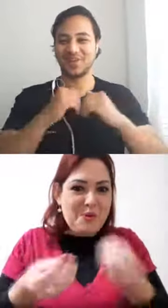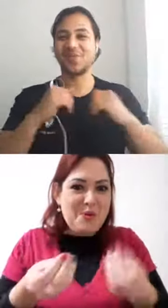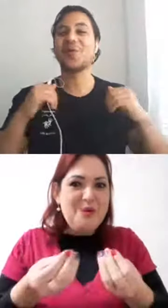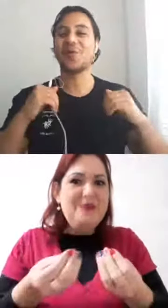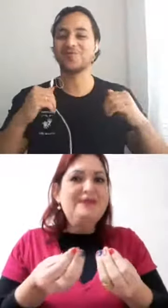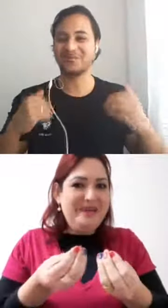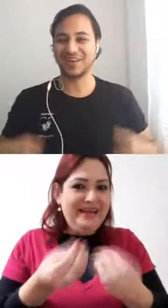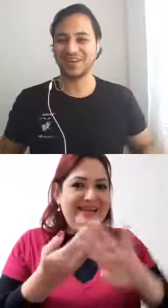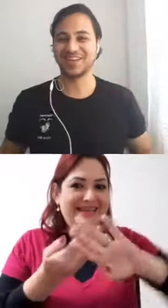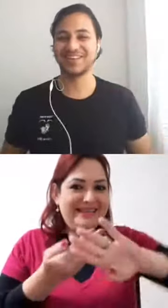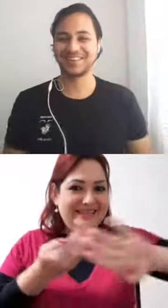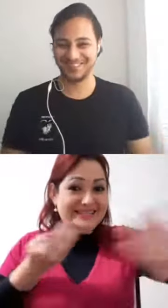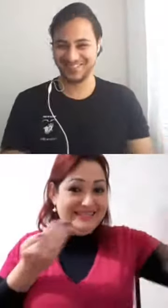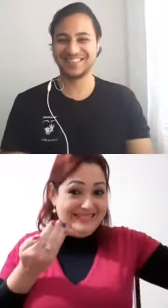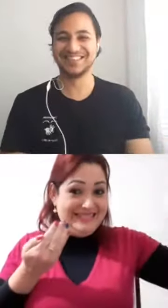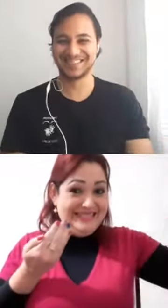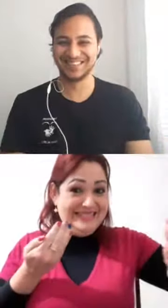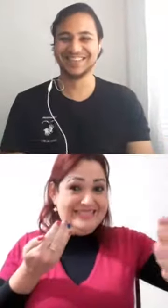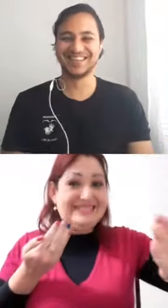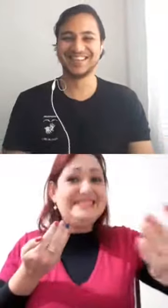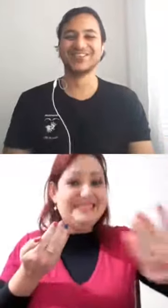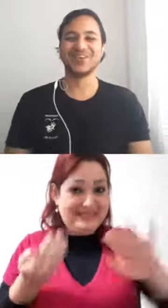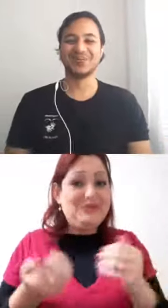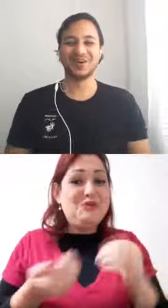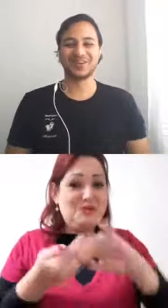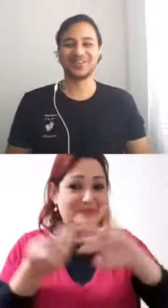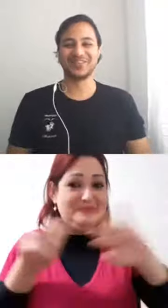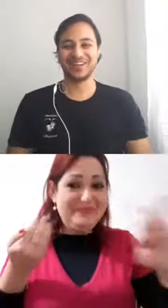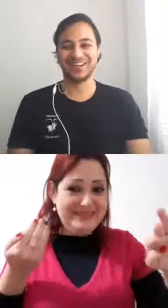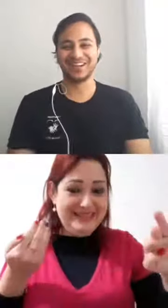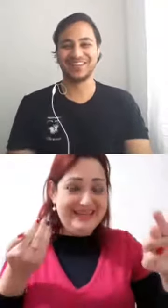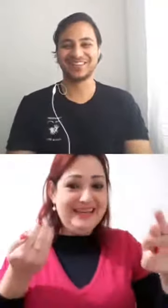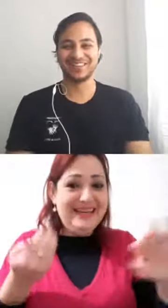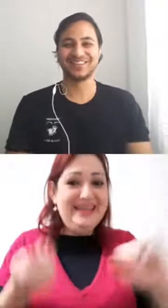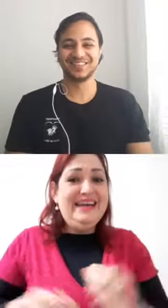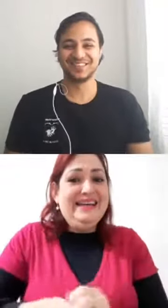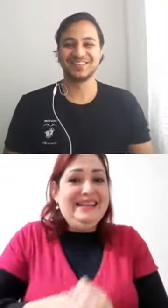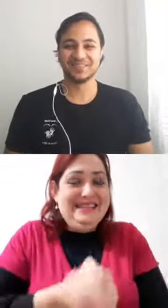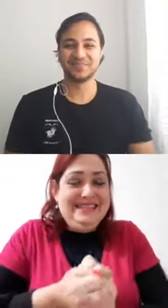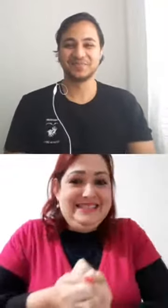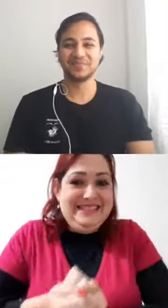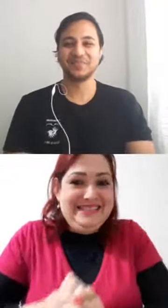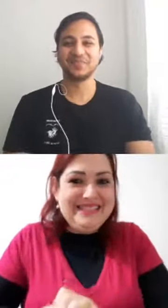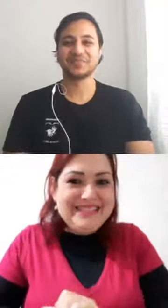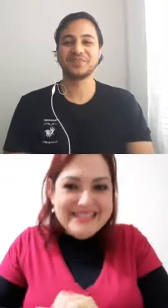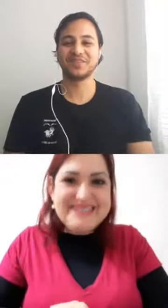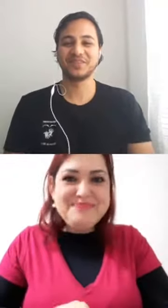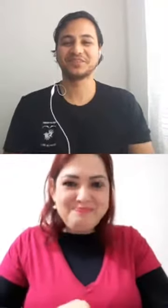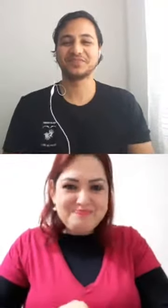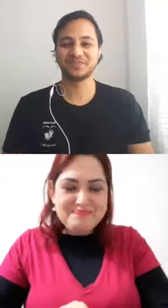Né? Como separar? Boa Como, pergunta, Marília.